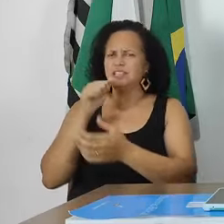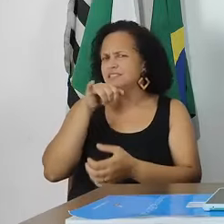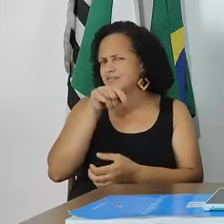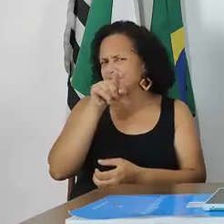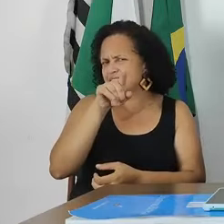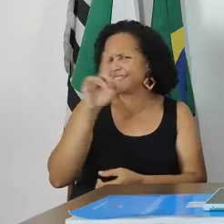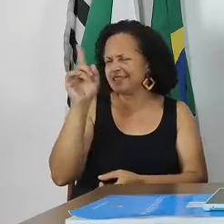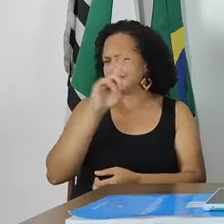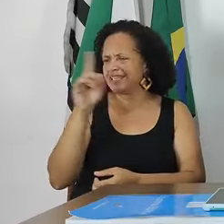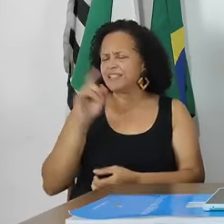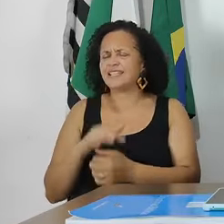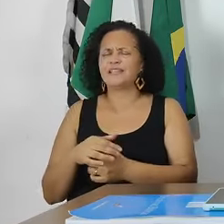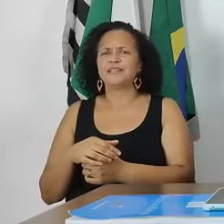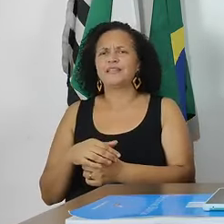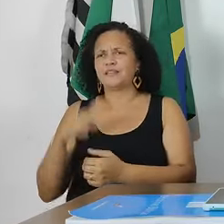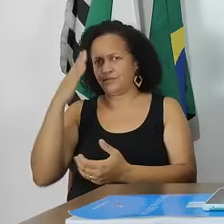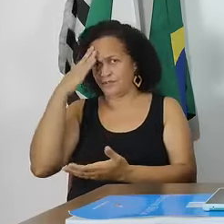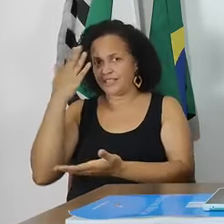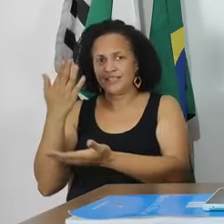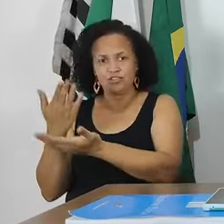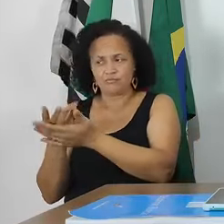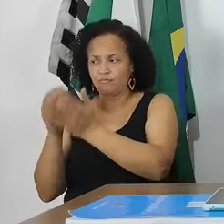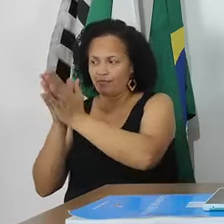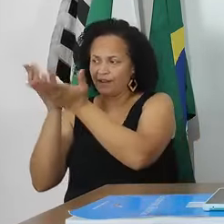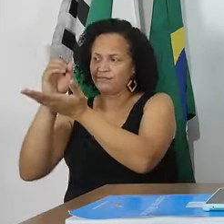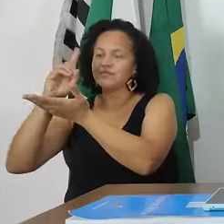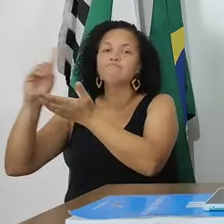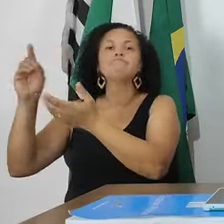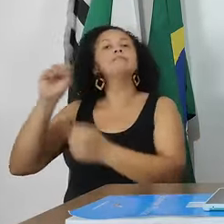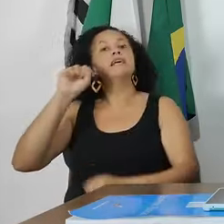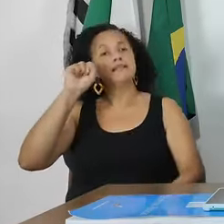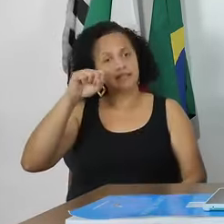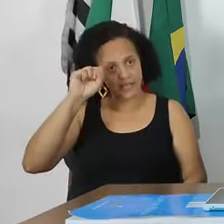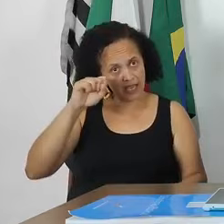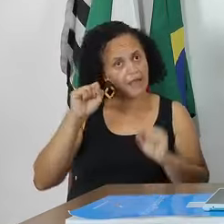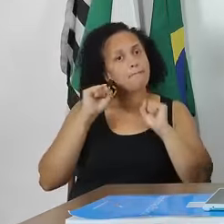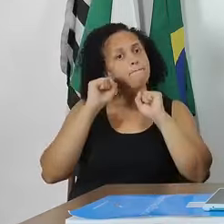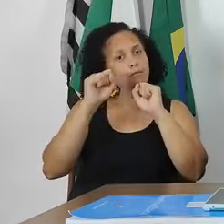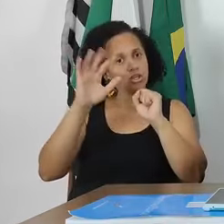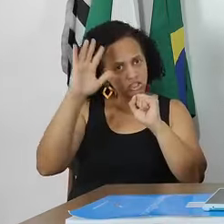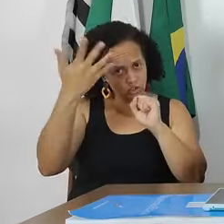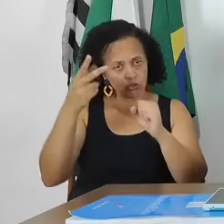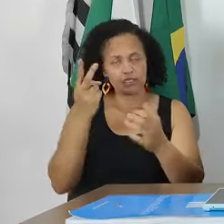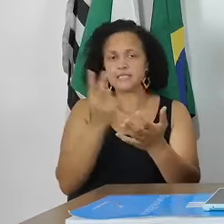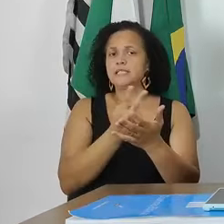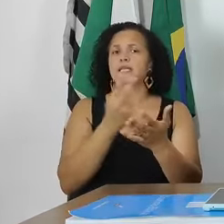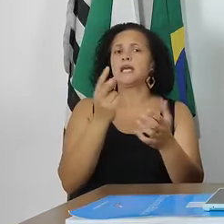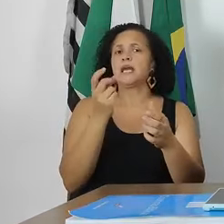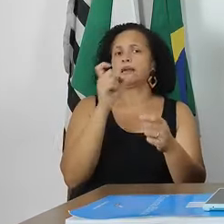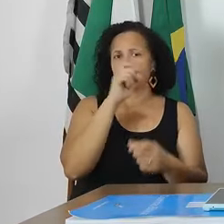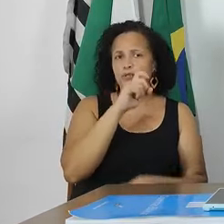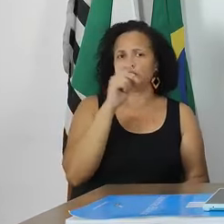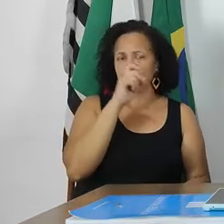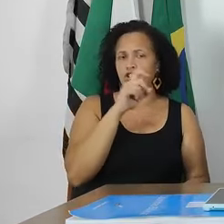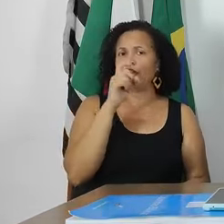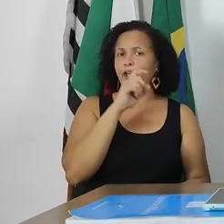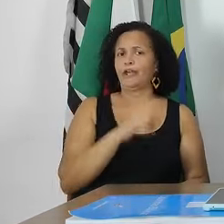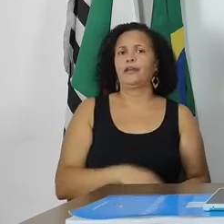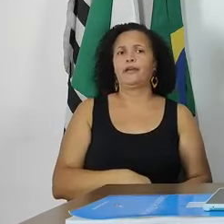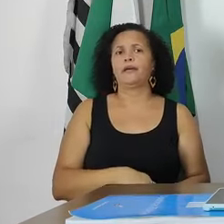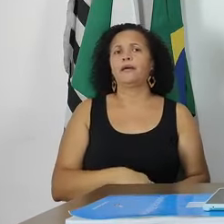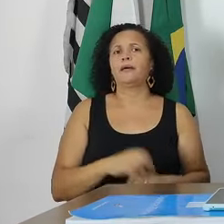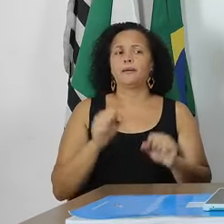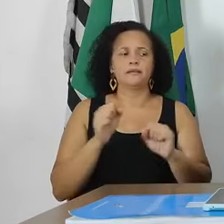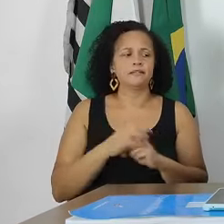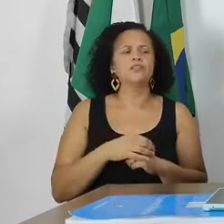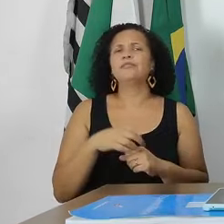ser seduzido sim, né? A gente vai ser seduzido por esses discursos. Então eles estão entrando dentro da